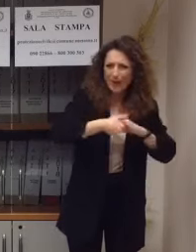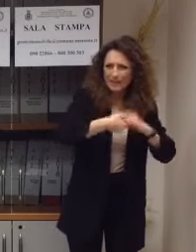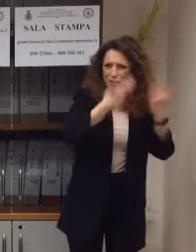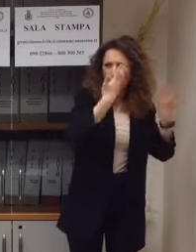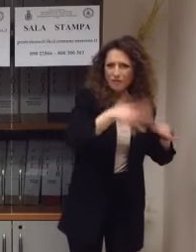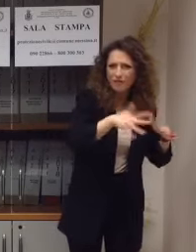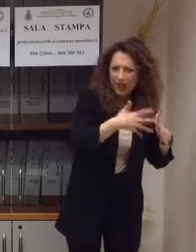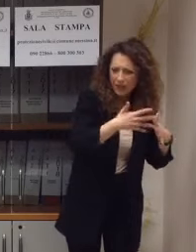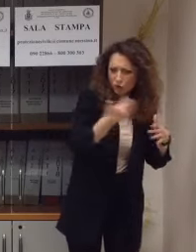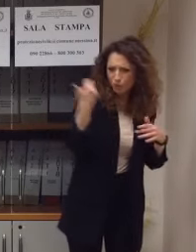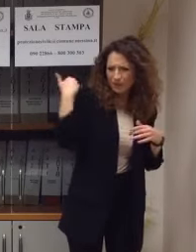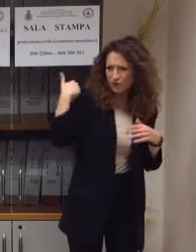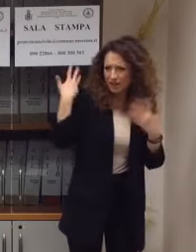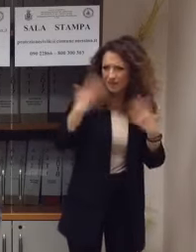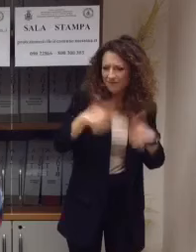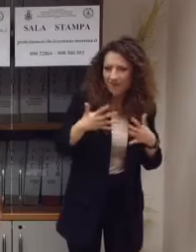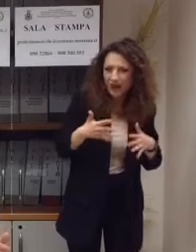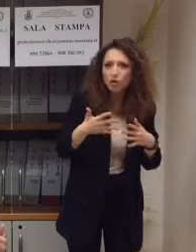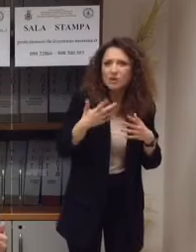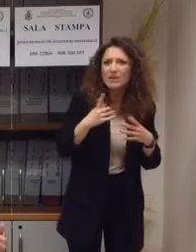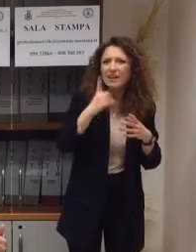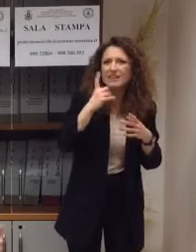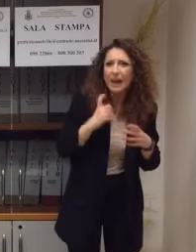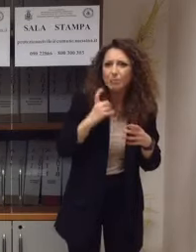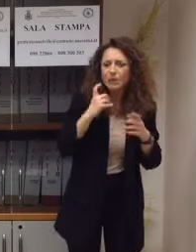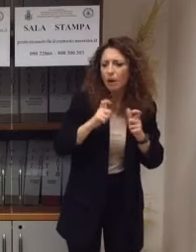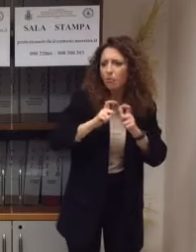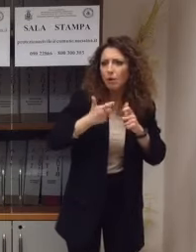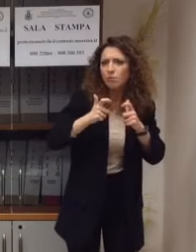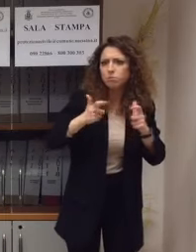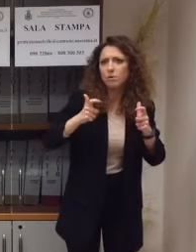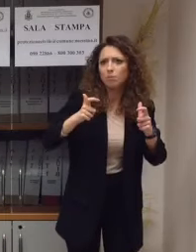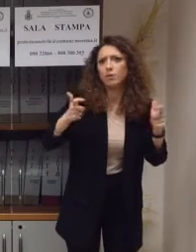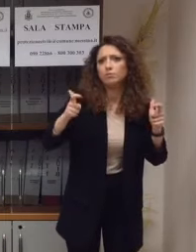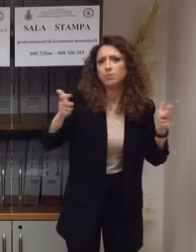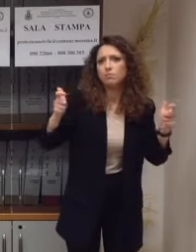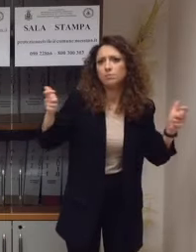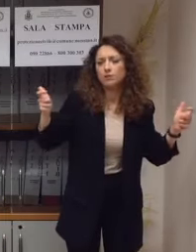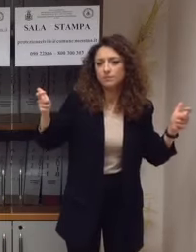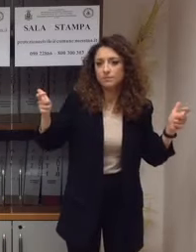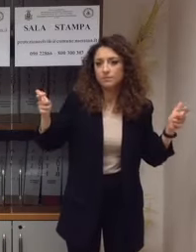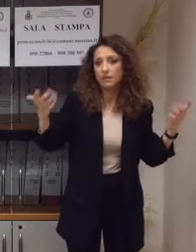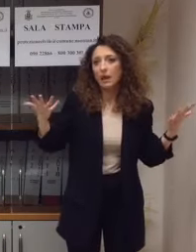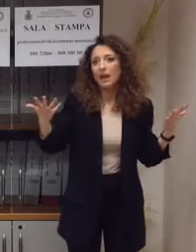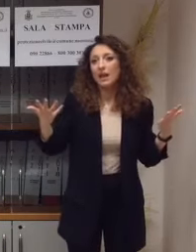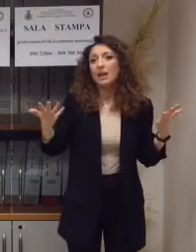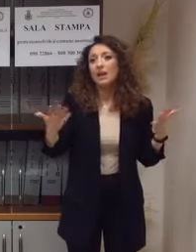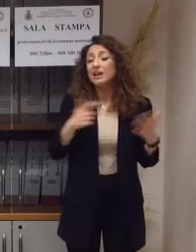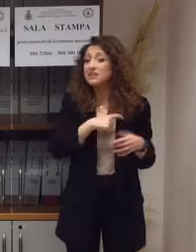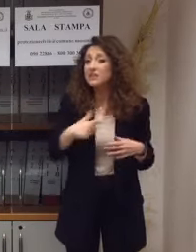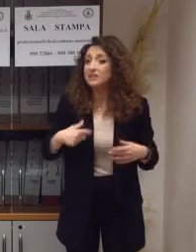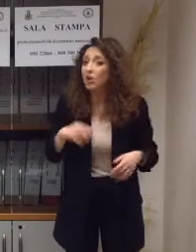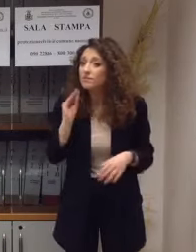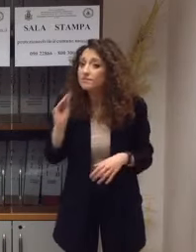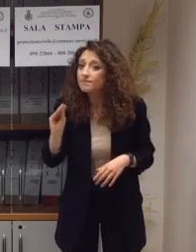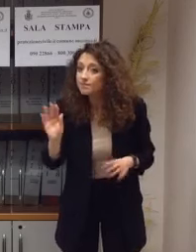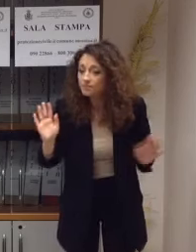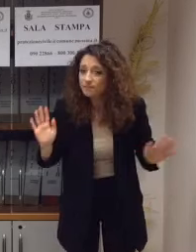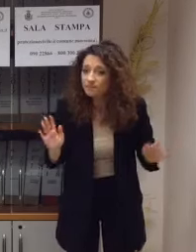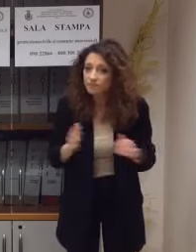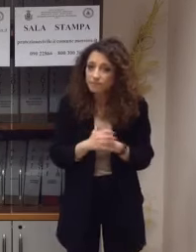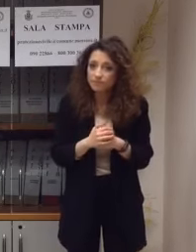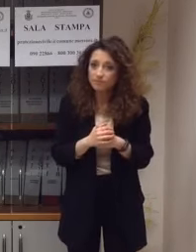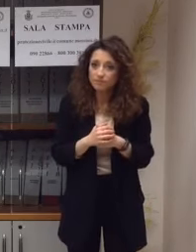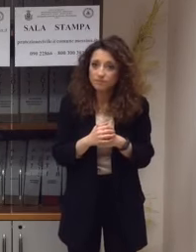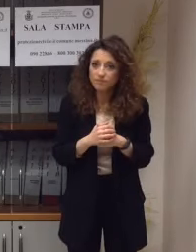acceso precedentemente per sanare i debiti pregressi. Pertanto, Sindaco, le chiedo se secondo lei